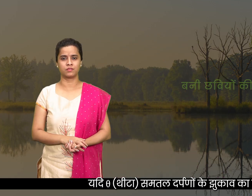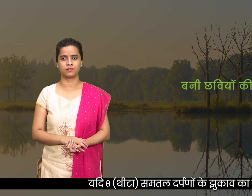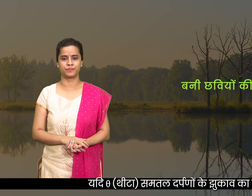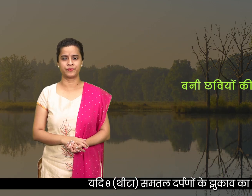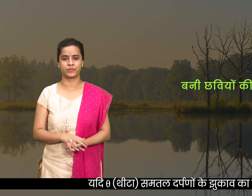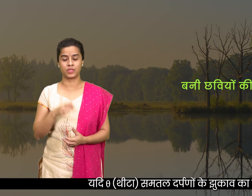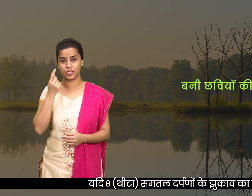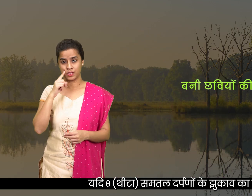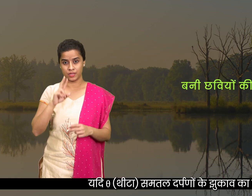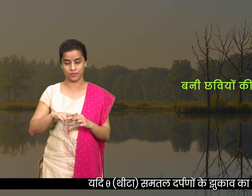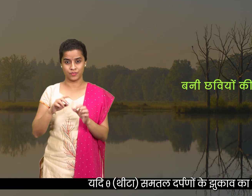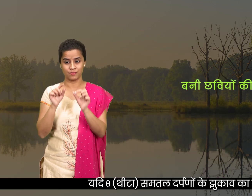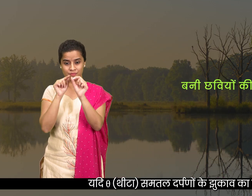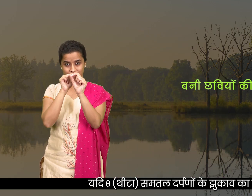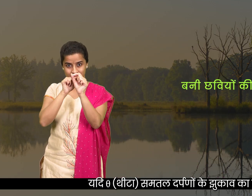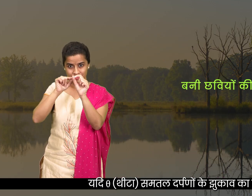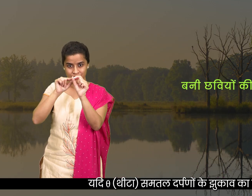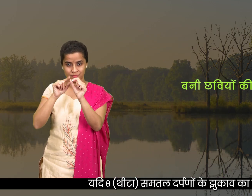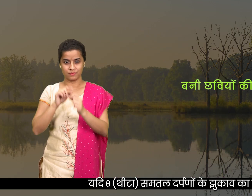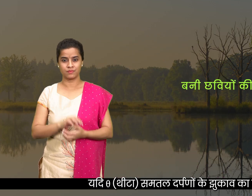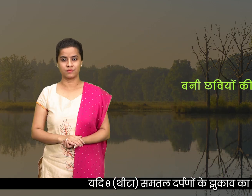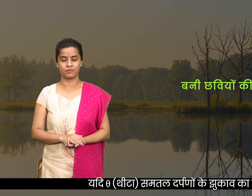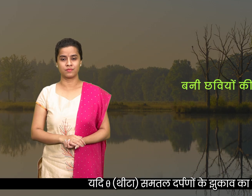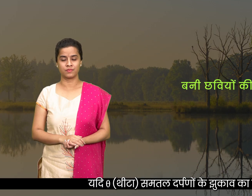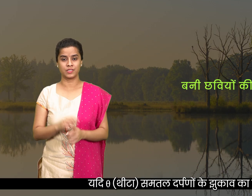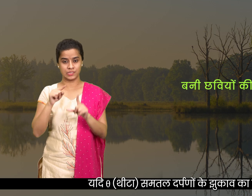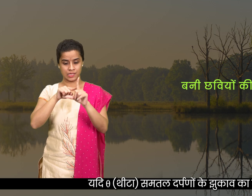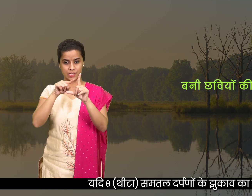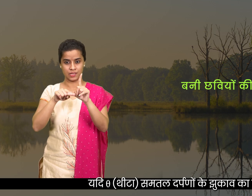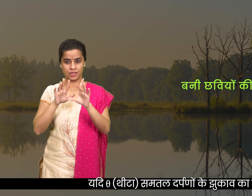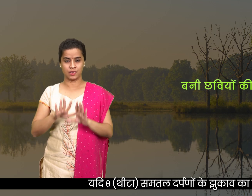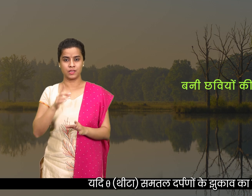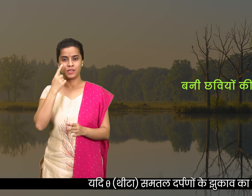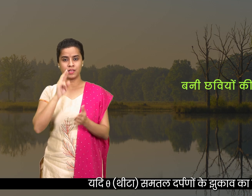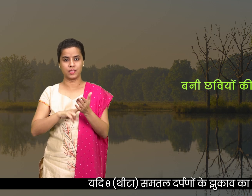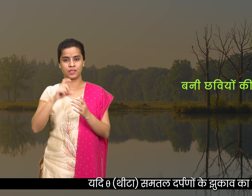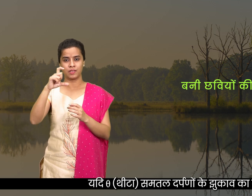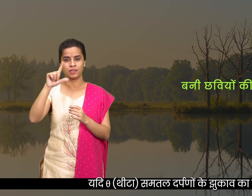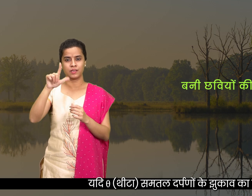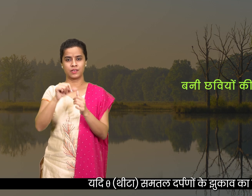यदि थीटा समत दर्पणों के झुकाव का कोण